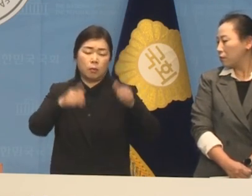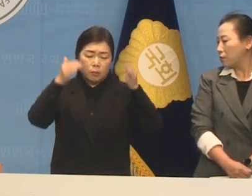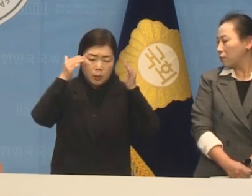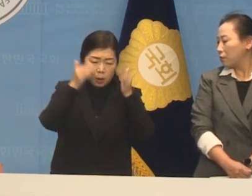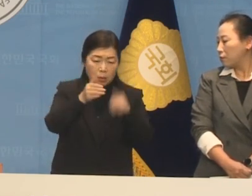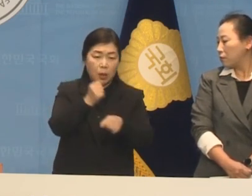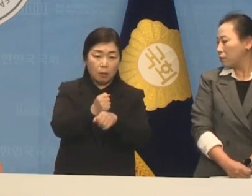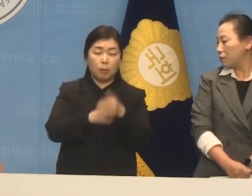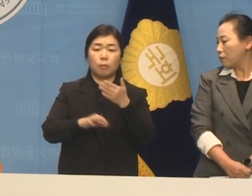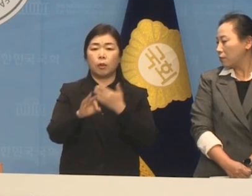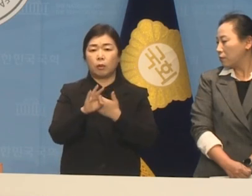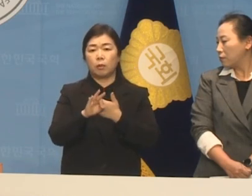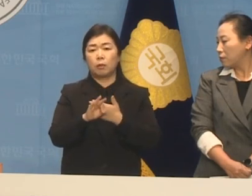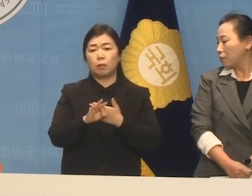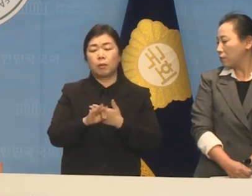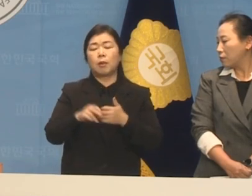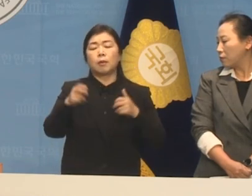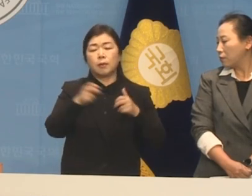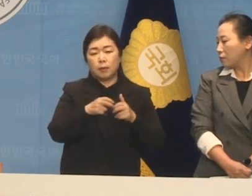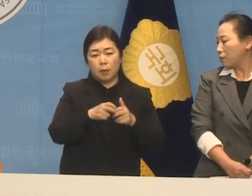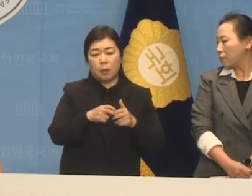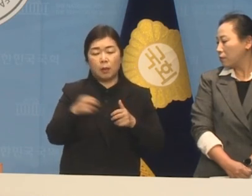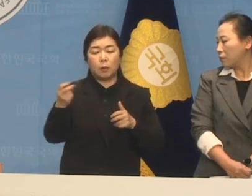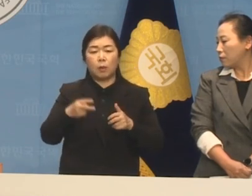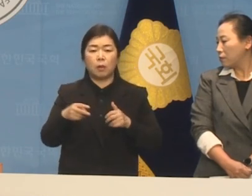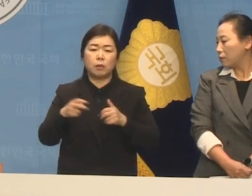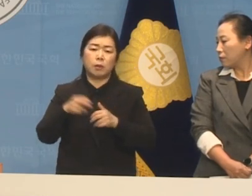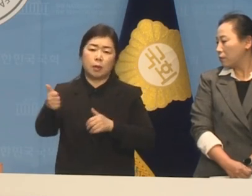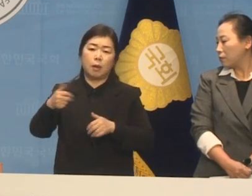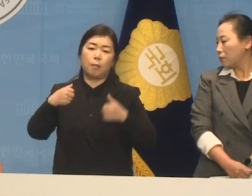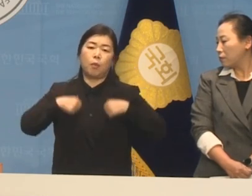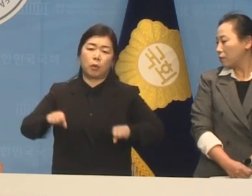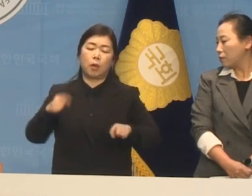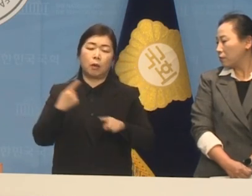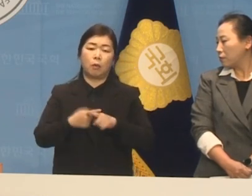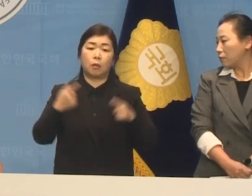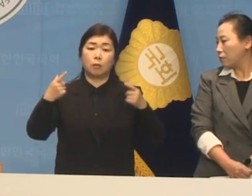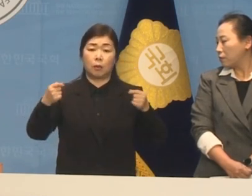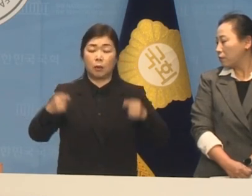머리를 사용한다면 의학과 의사를 포기한 것으로